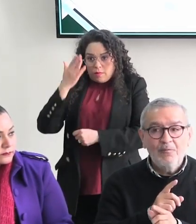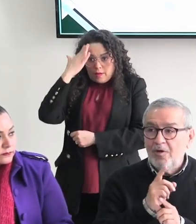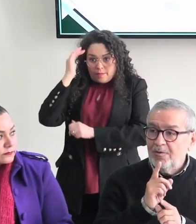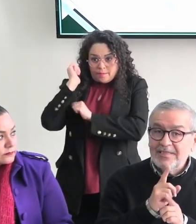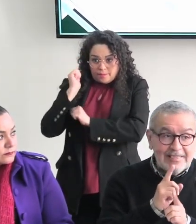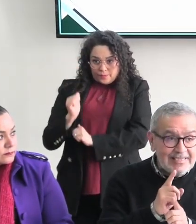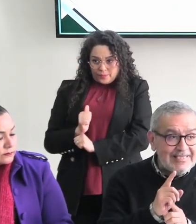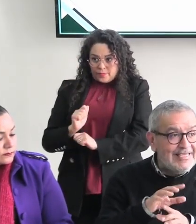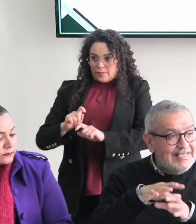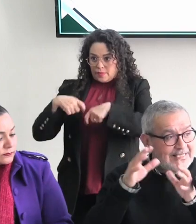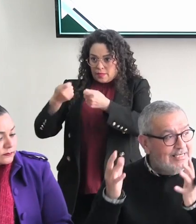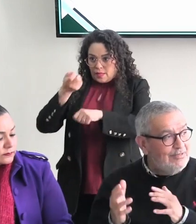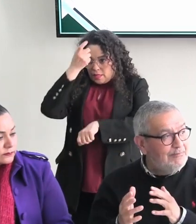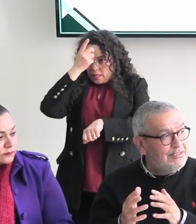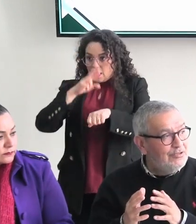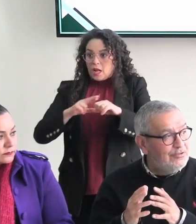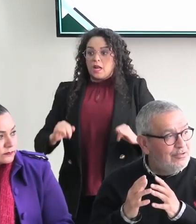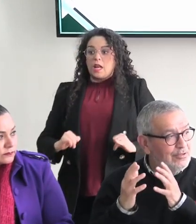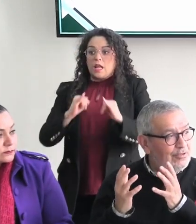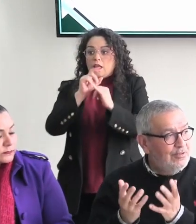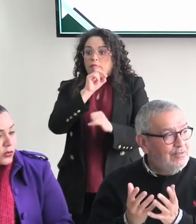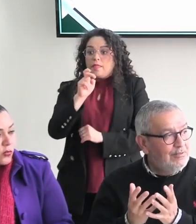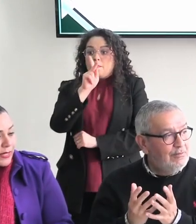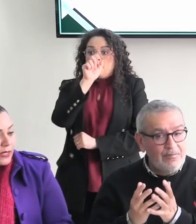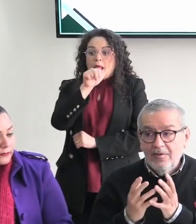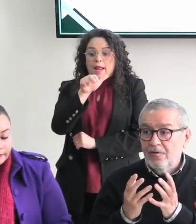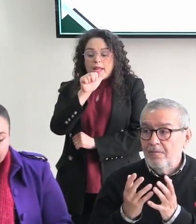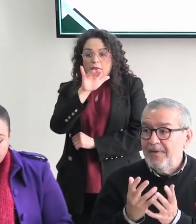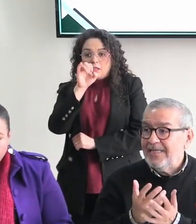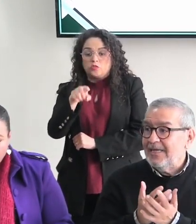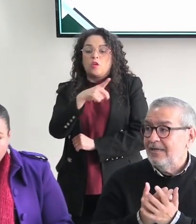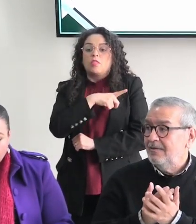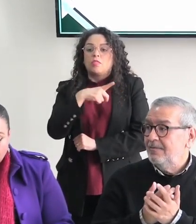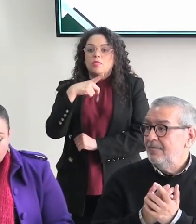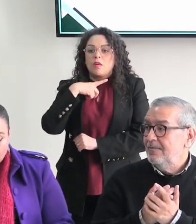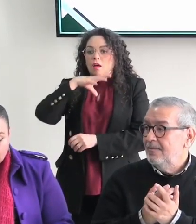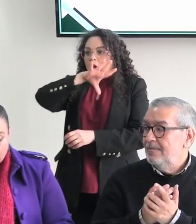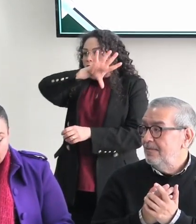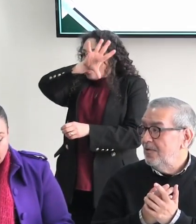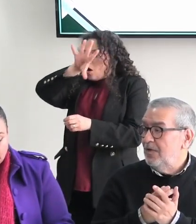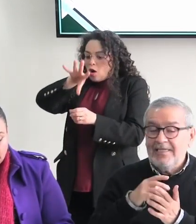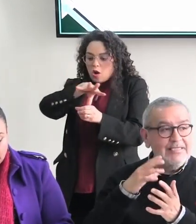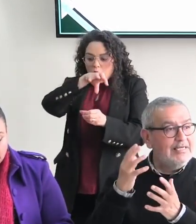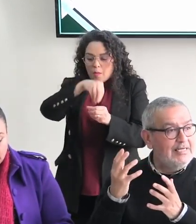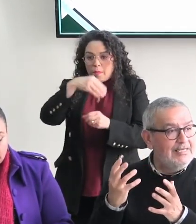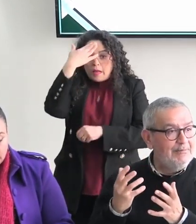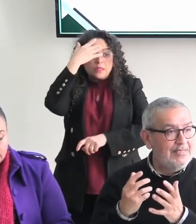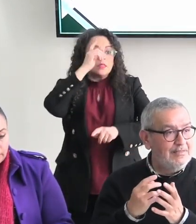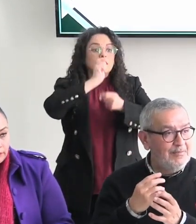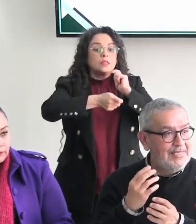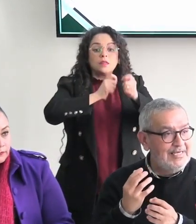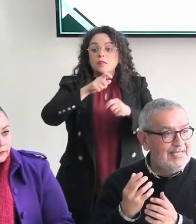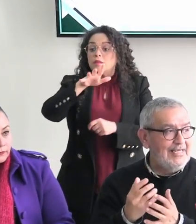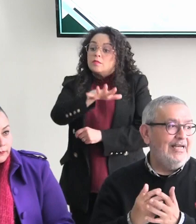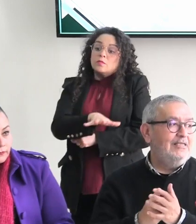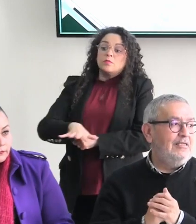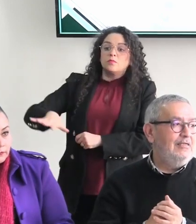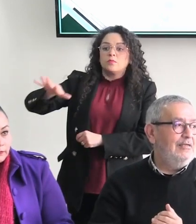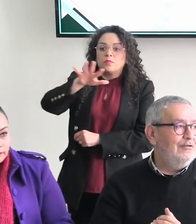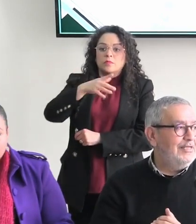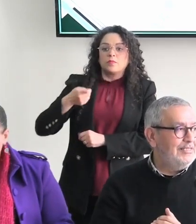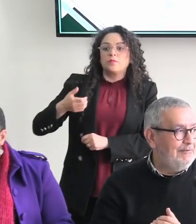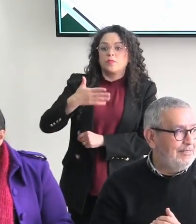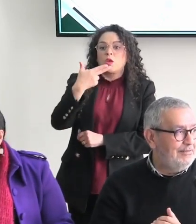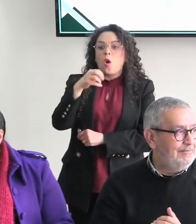Planeación, vuelvo a insistir, tiene que tener una visión completa, holística, le llaman de manera